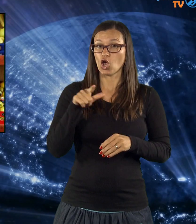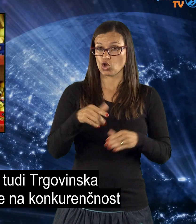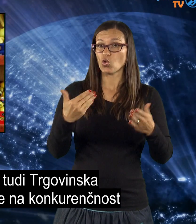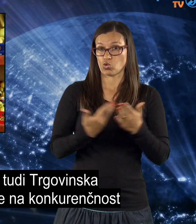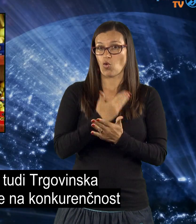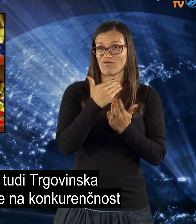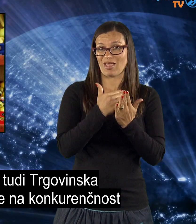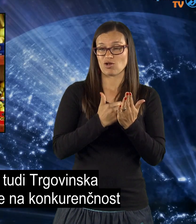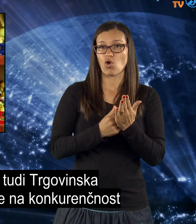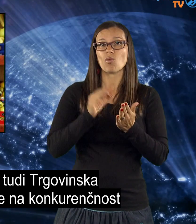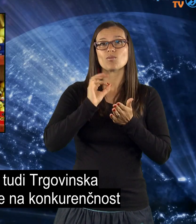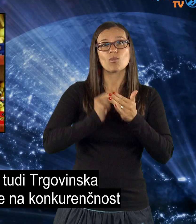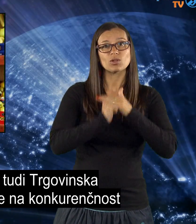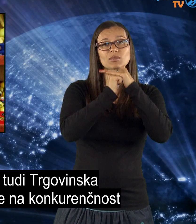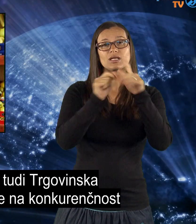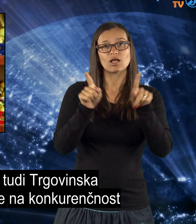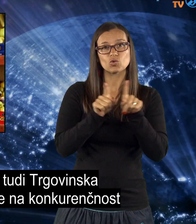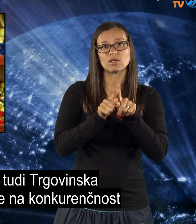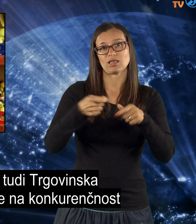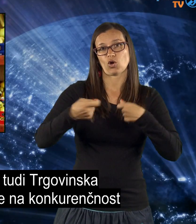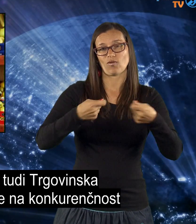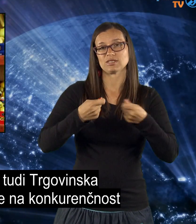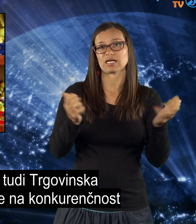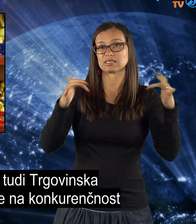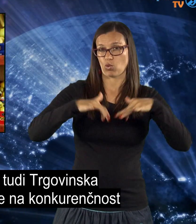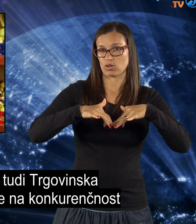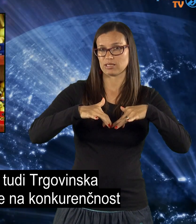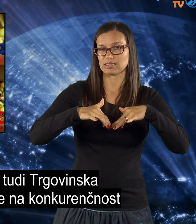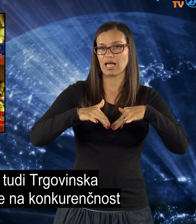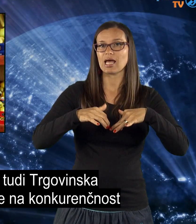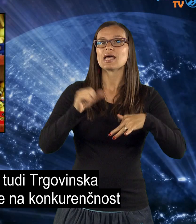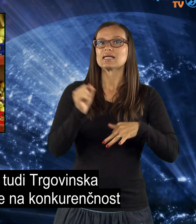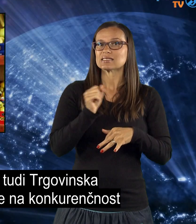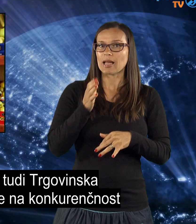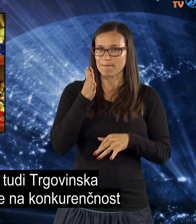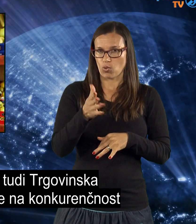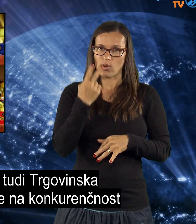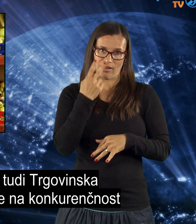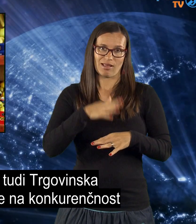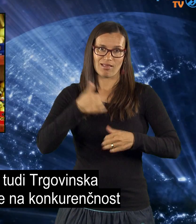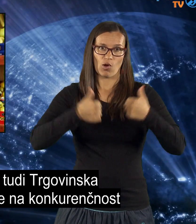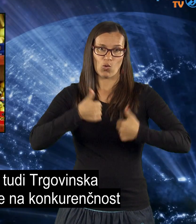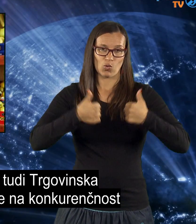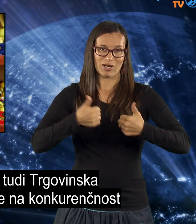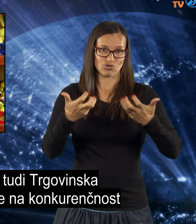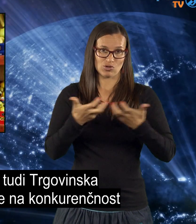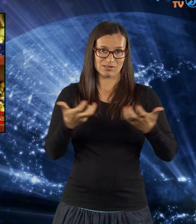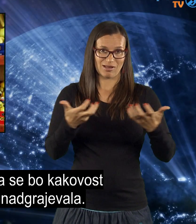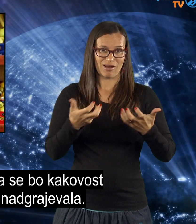To novelo podpira tudi trgovinska zbornica, saj bo glede na konkurenčnost tega poskrbljeno, da se bo kakovost